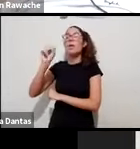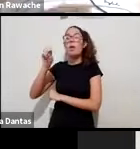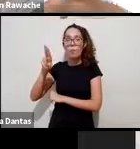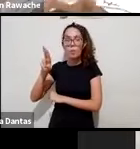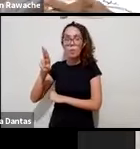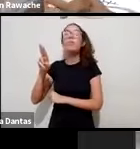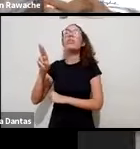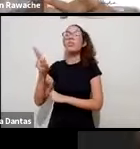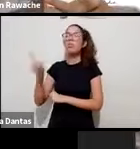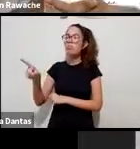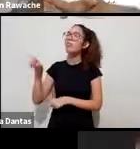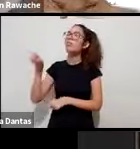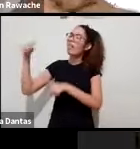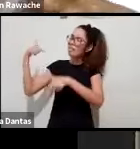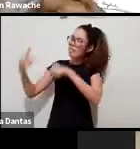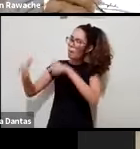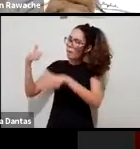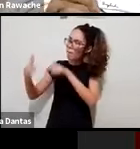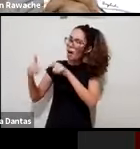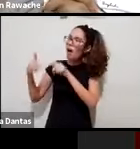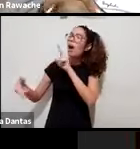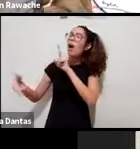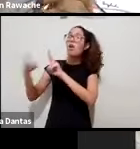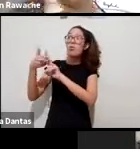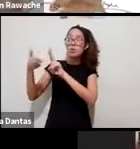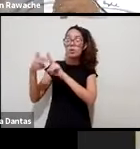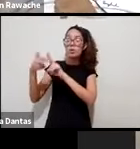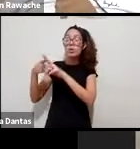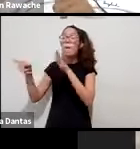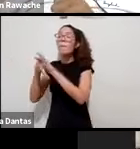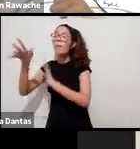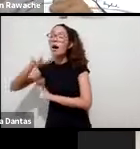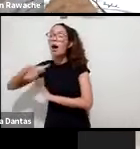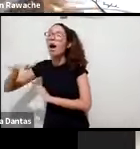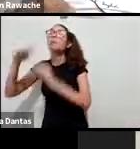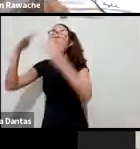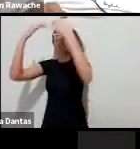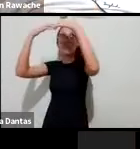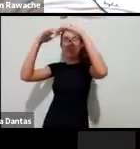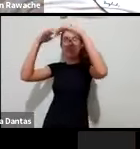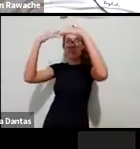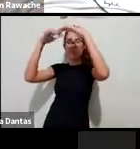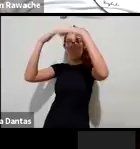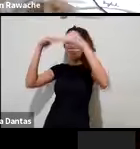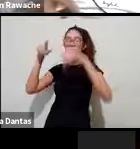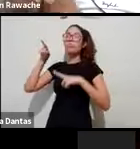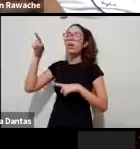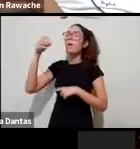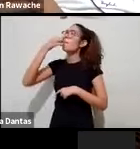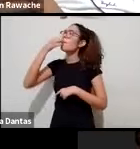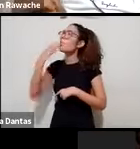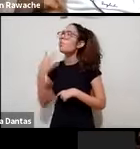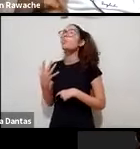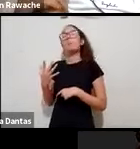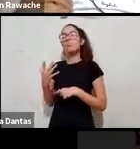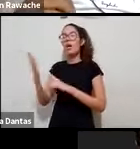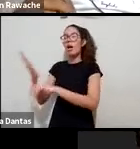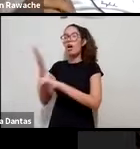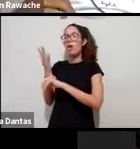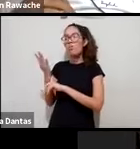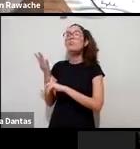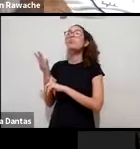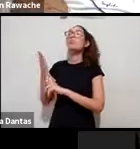do SUS, profissional da saúde mental, né, militante da saúde mental, aprendo muito com a Esther na saúde